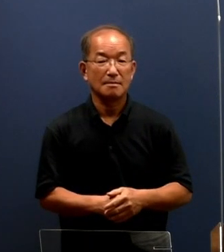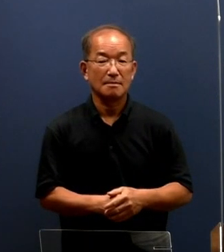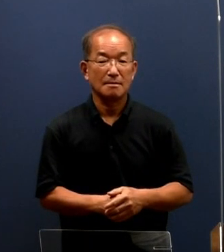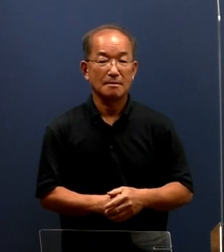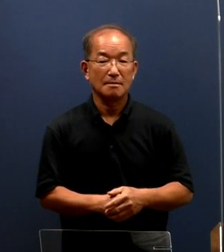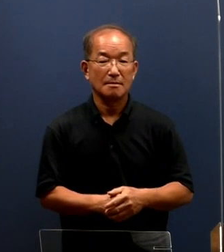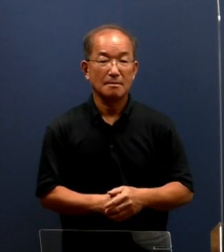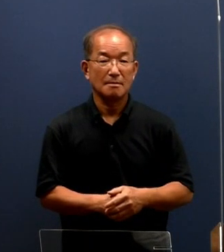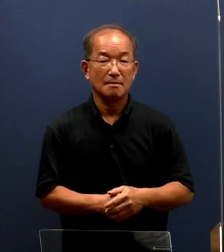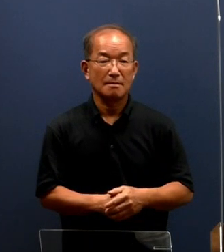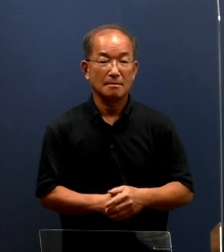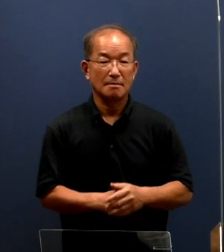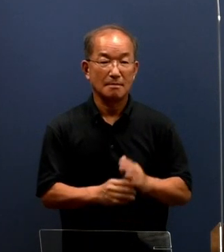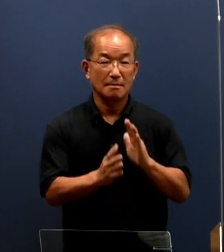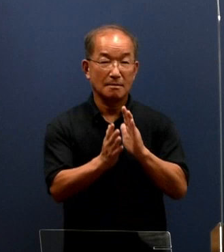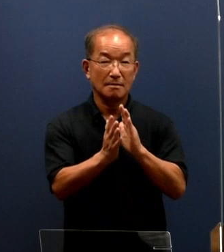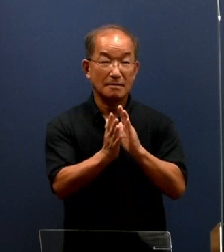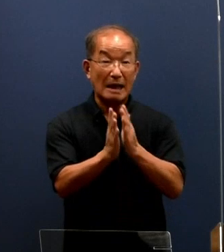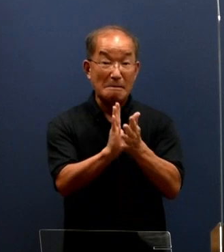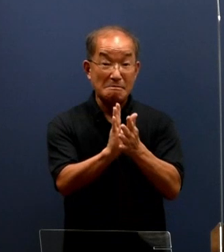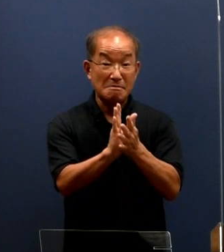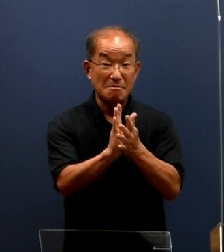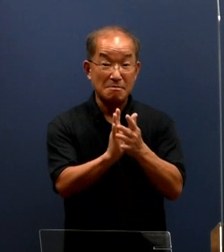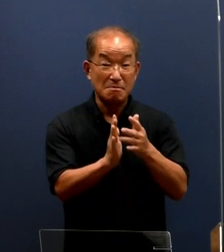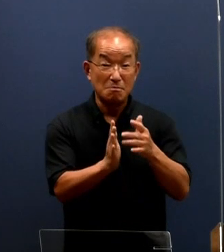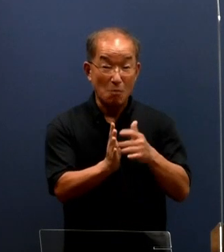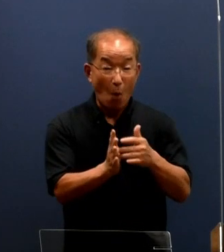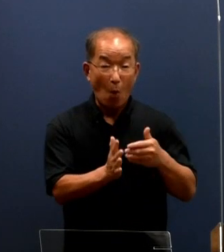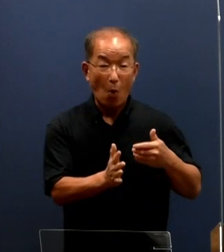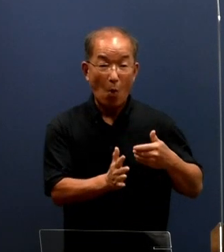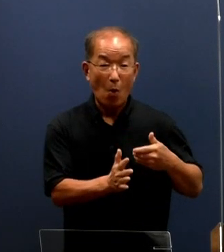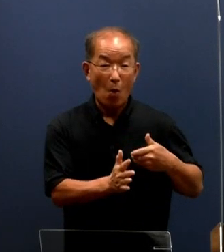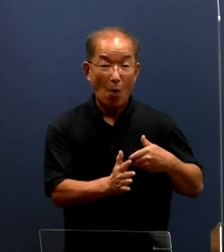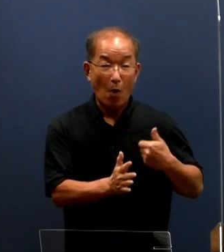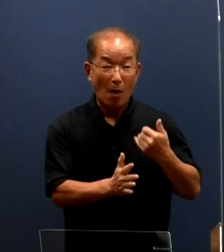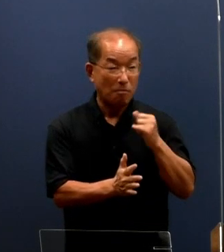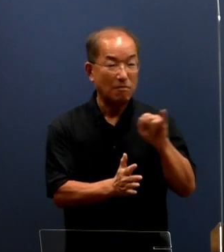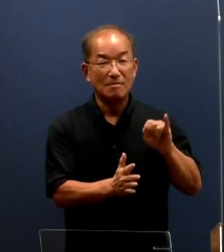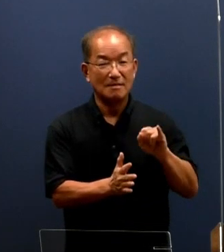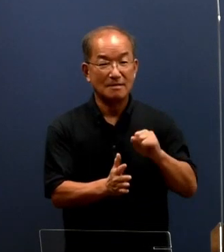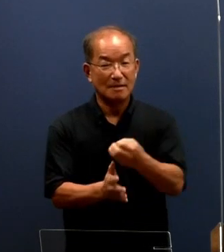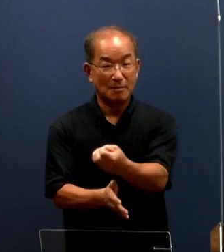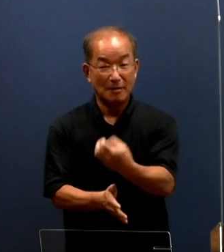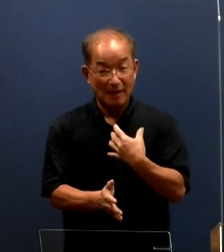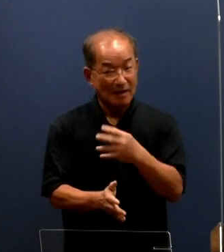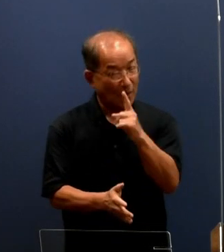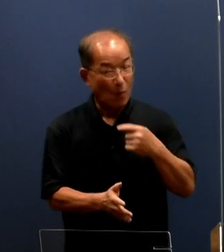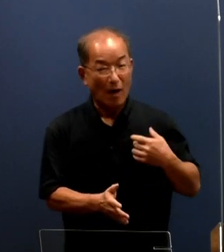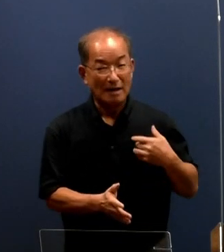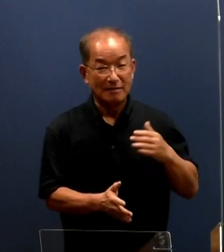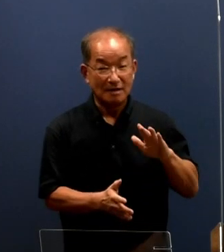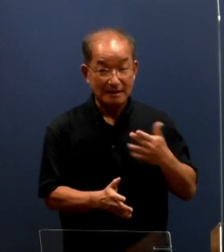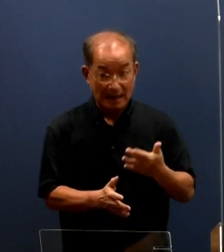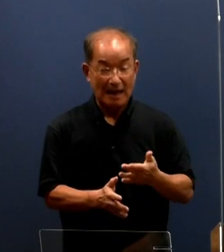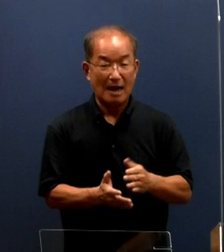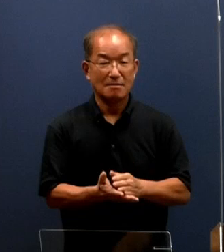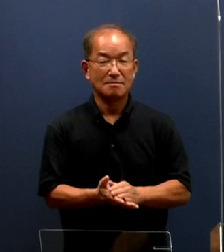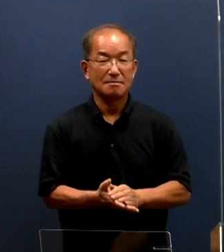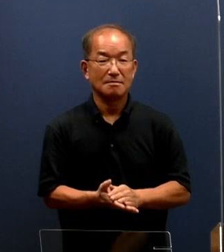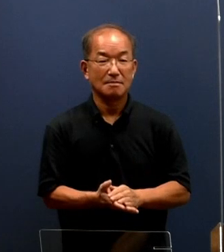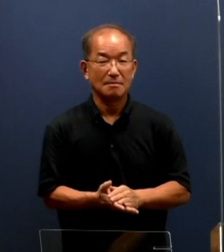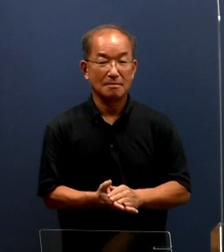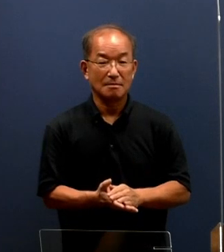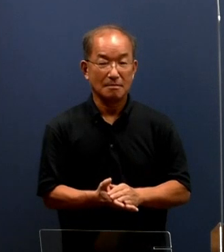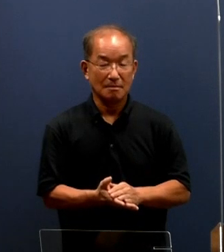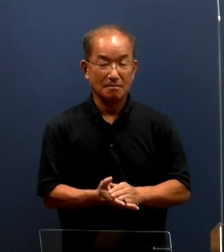まあ、県も知らんぷりだったというふうに地元市町から言われるかもしれませんけど、まあ、そういう形でその大きなその権益